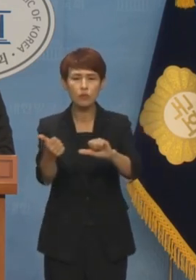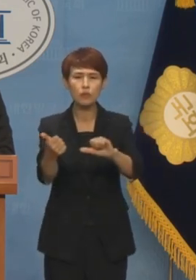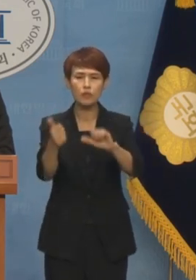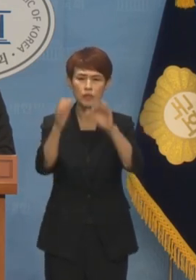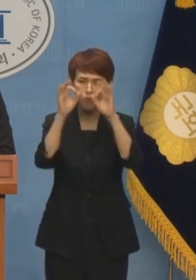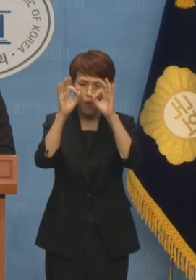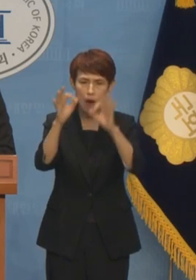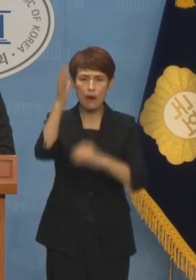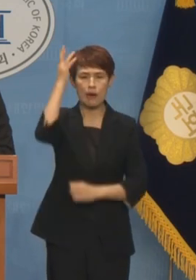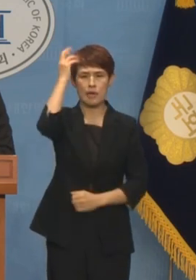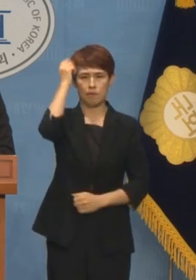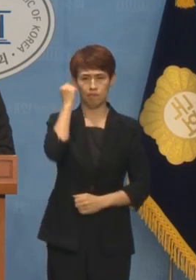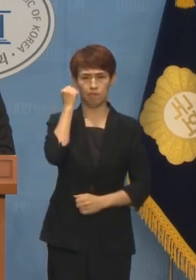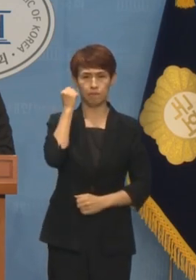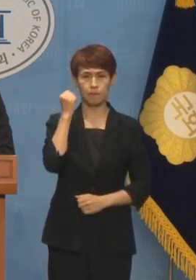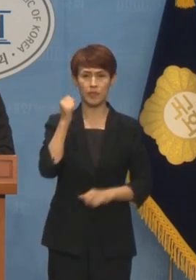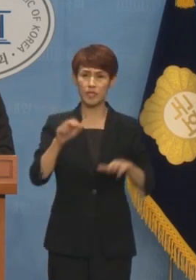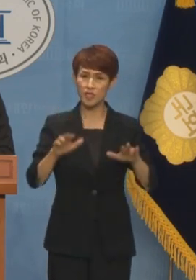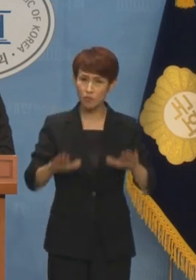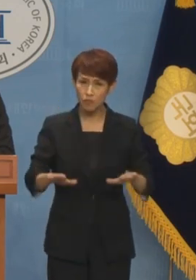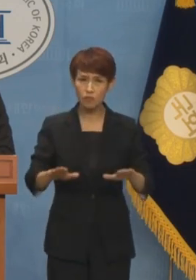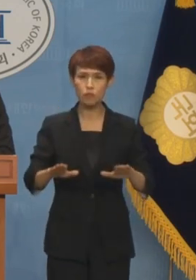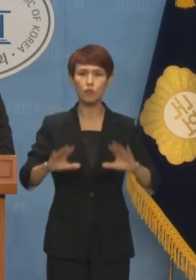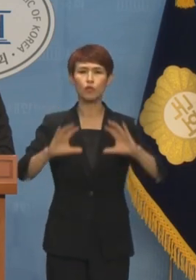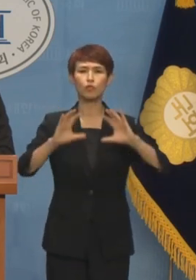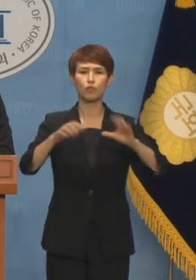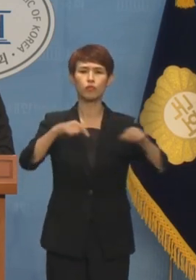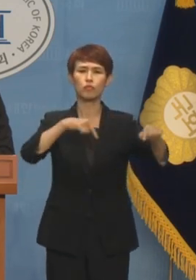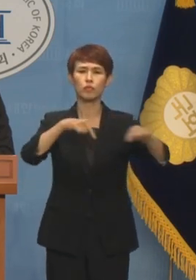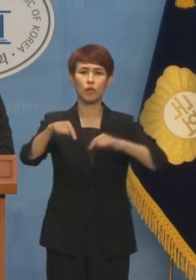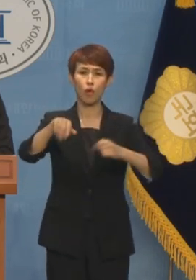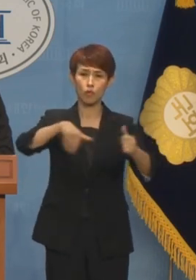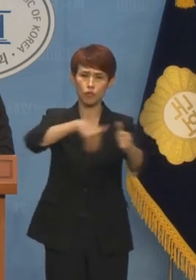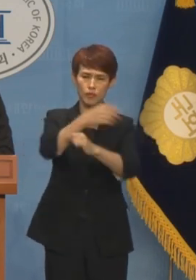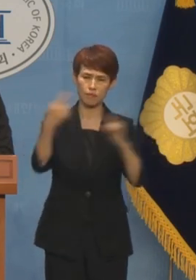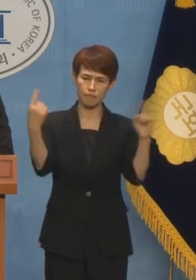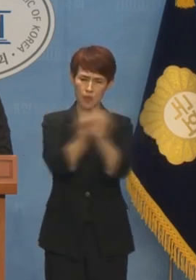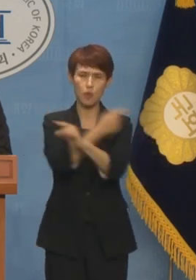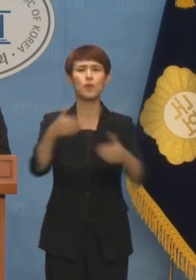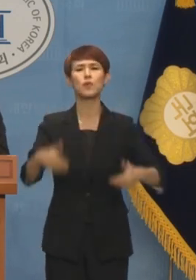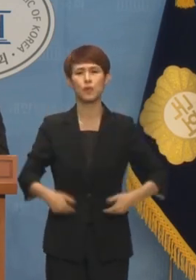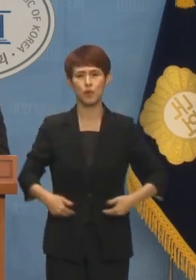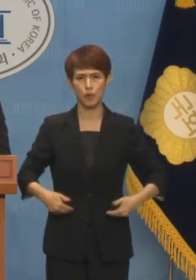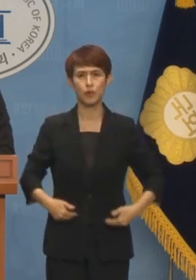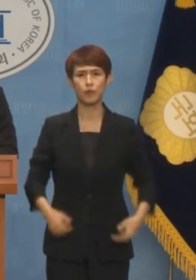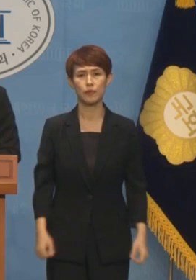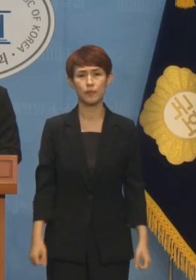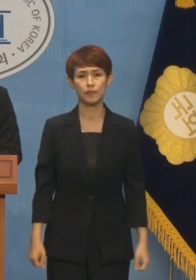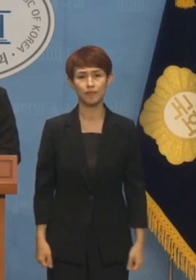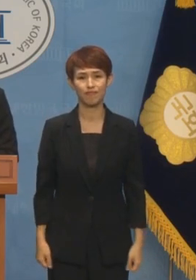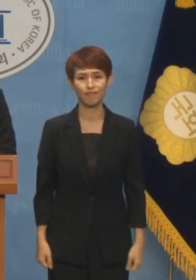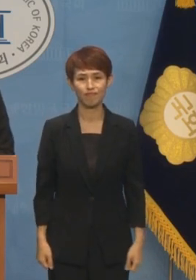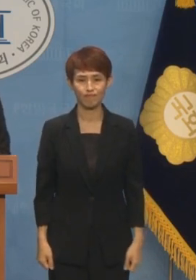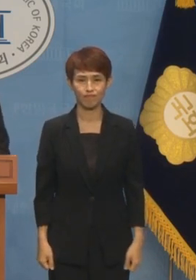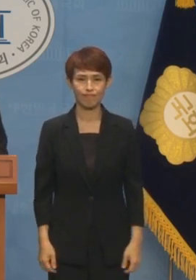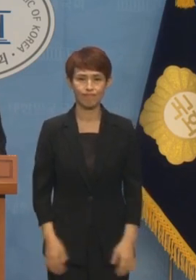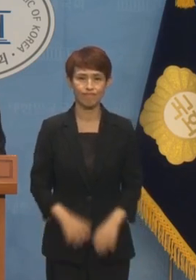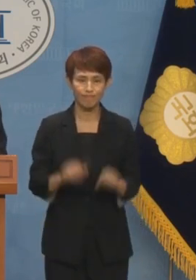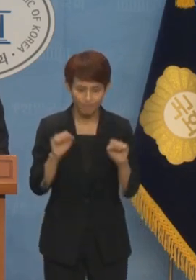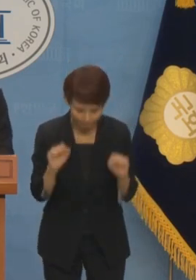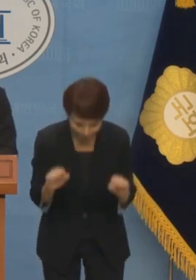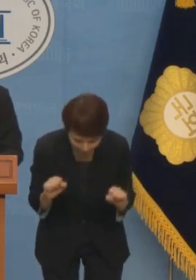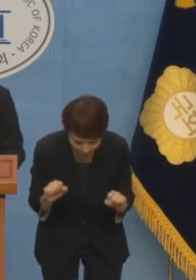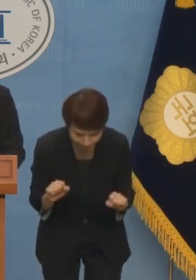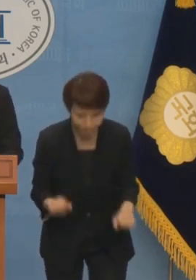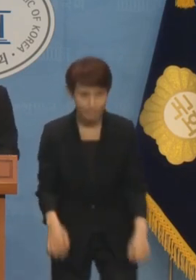여기고 지금이라도 국정 기조를 당장 전환해야 합니다. 네, 이상 마치겠습니다.